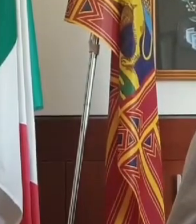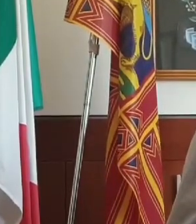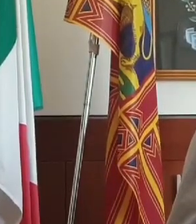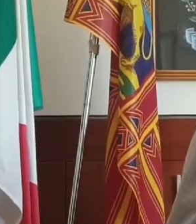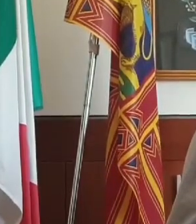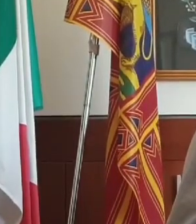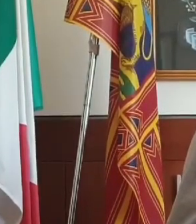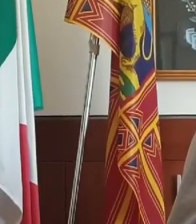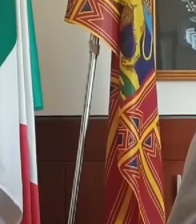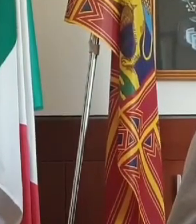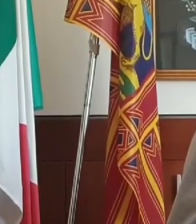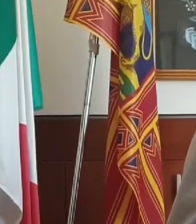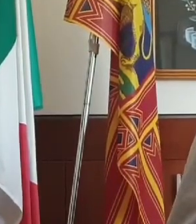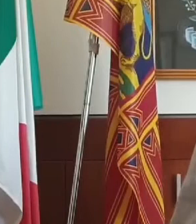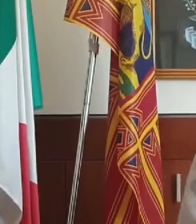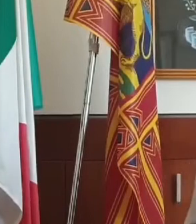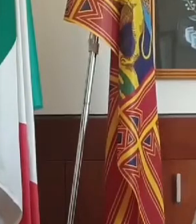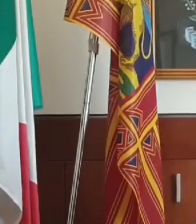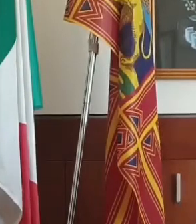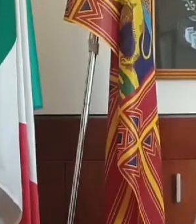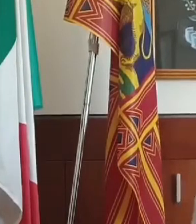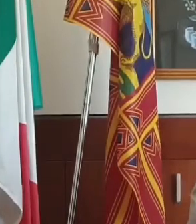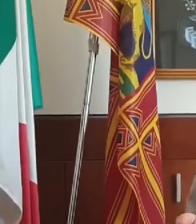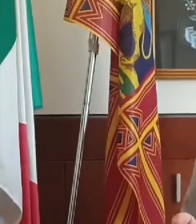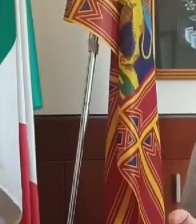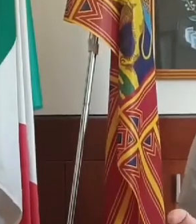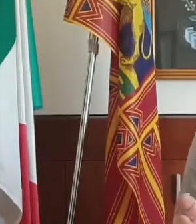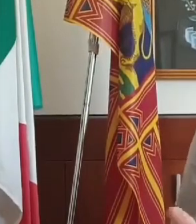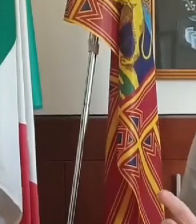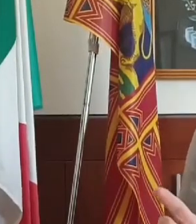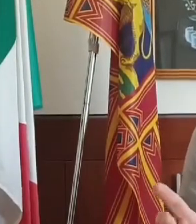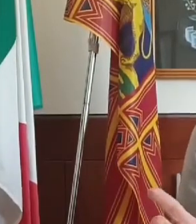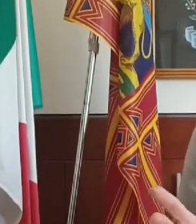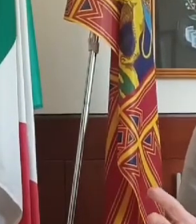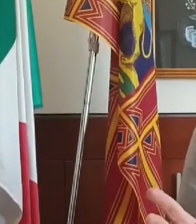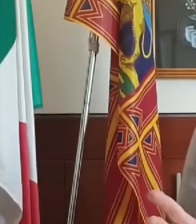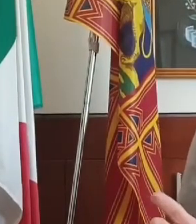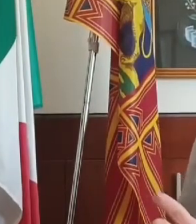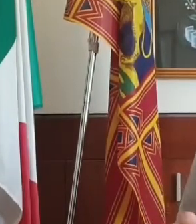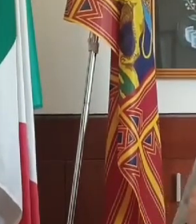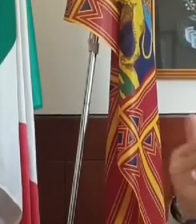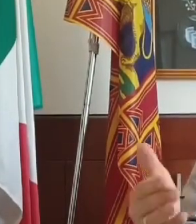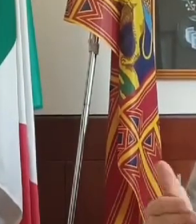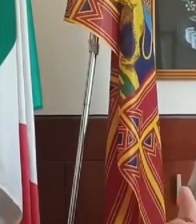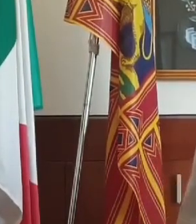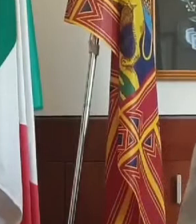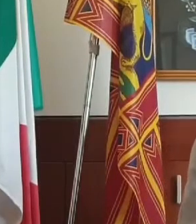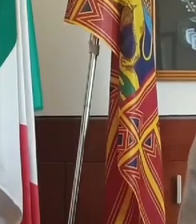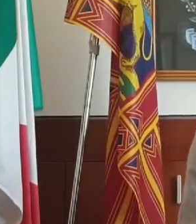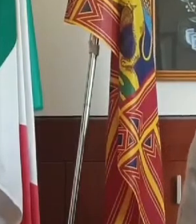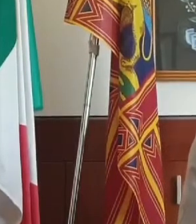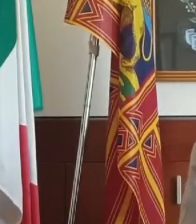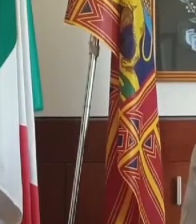vaccinazione da parte delle persone nate di età dai 70 ai 79 anni, quindi dicono che sono poche queste persone in